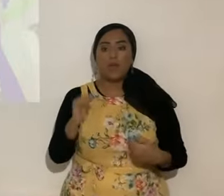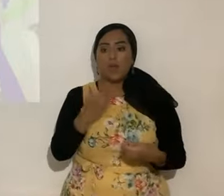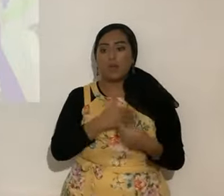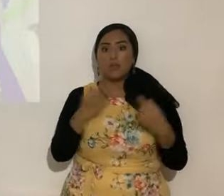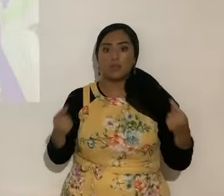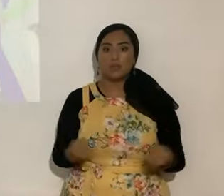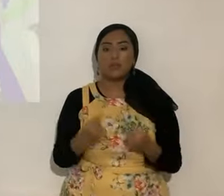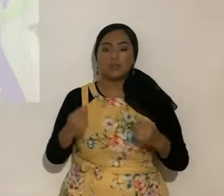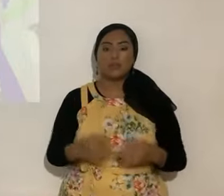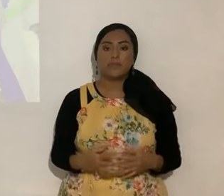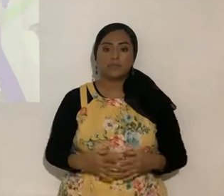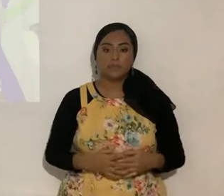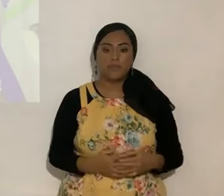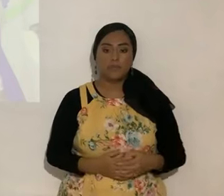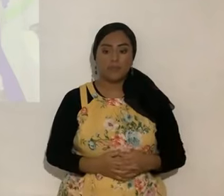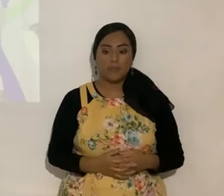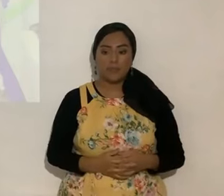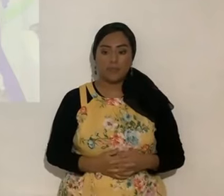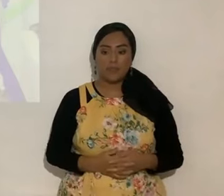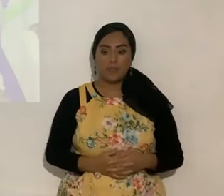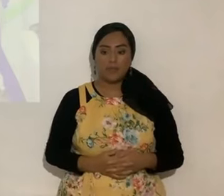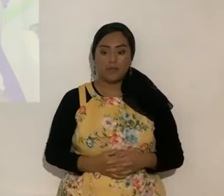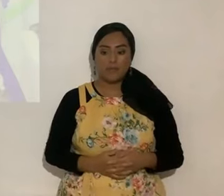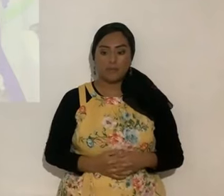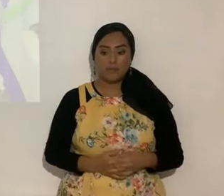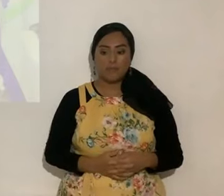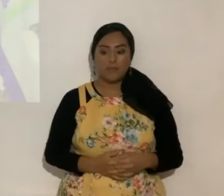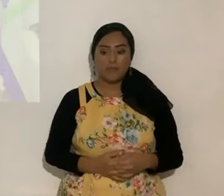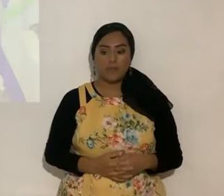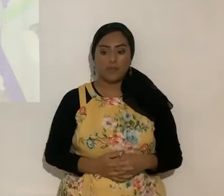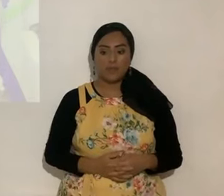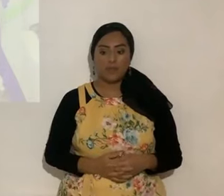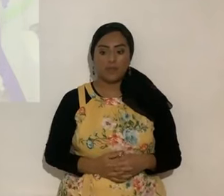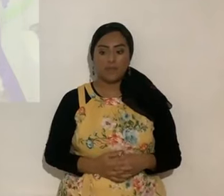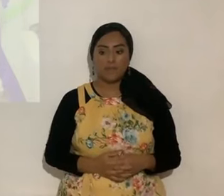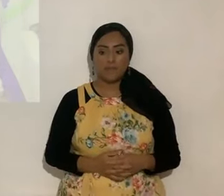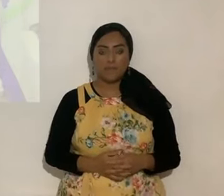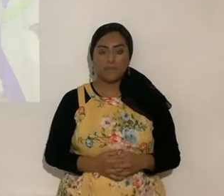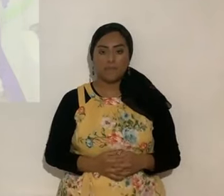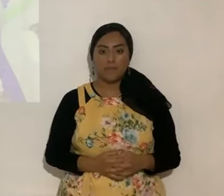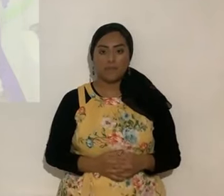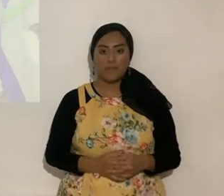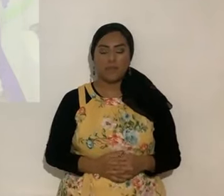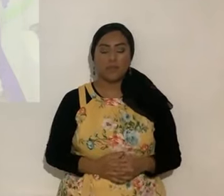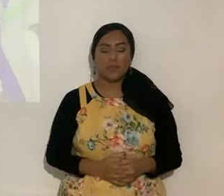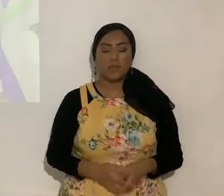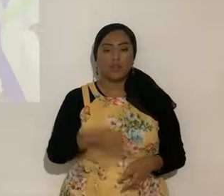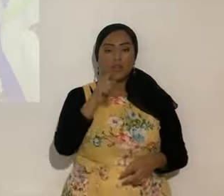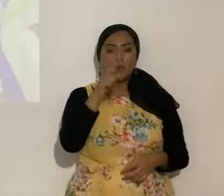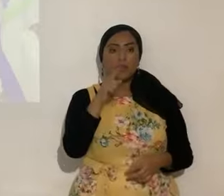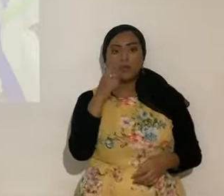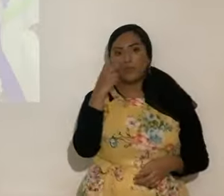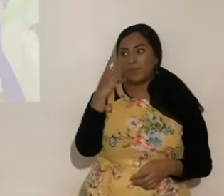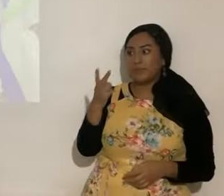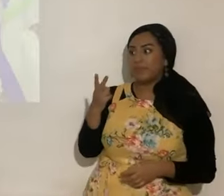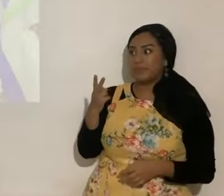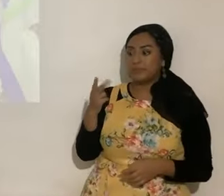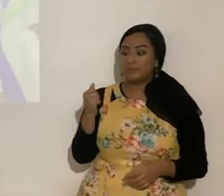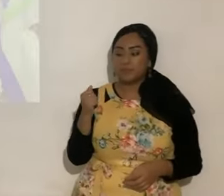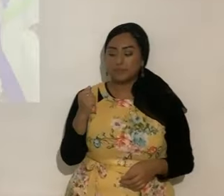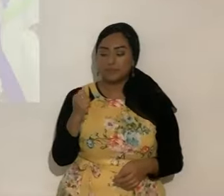pecados. Ahora, entonces, tú te presentas una amarga imagen, los que hacen